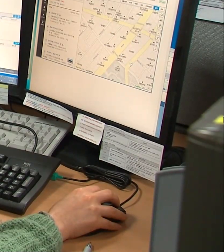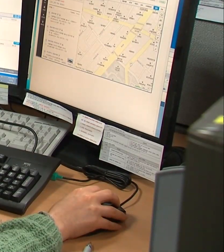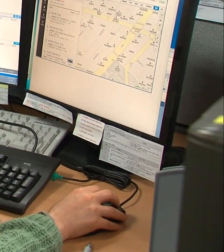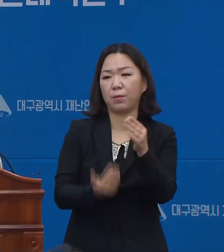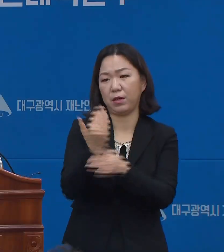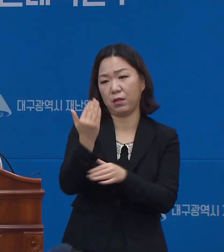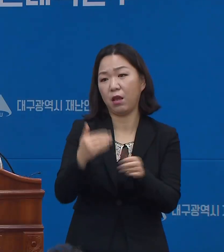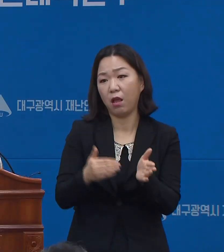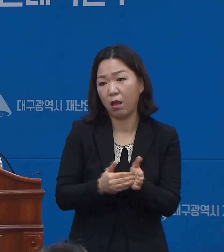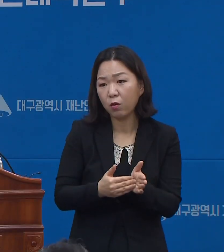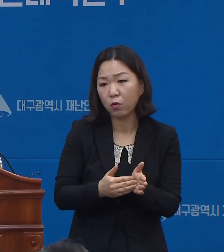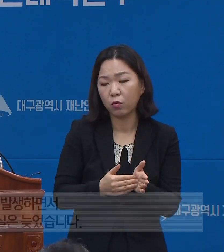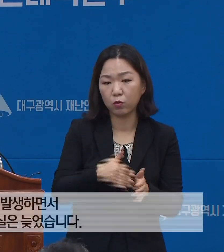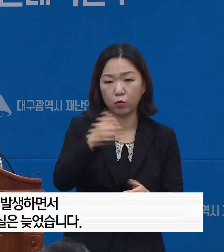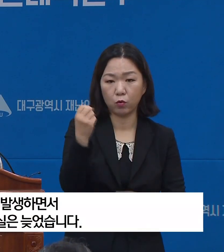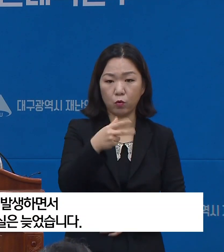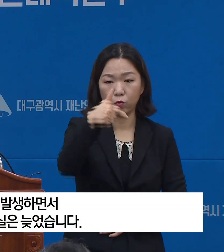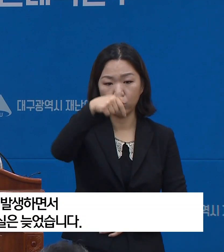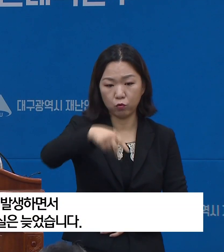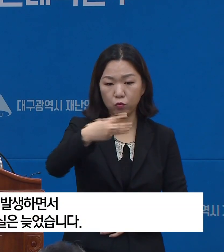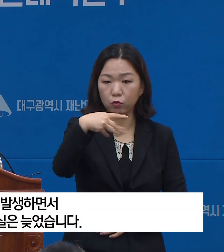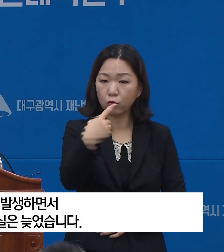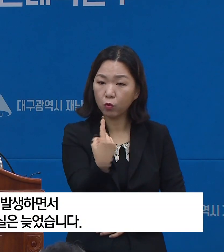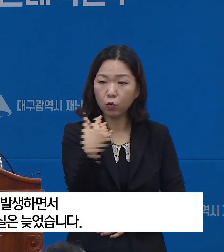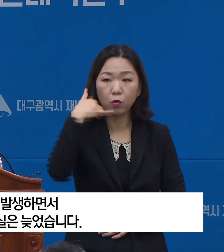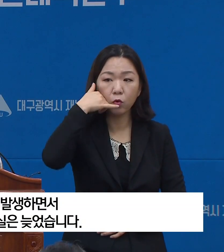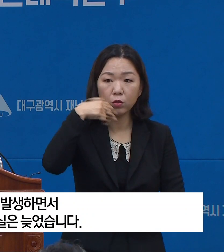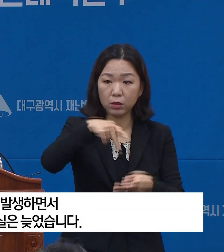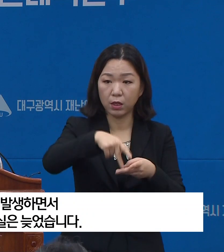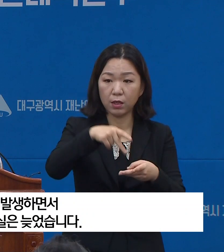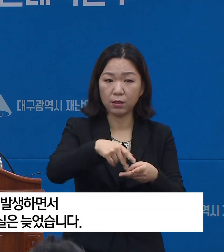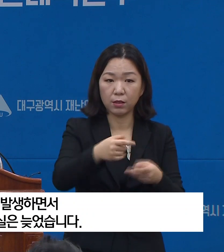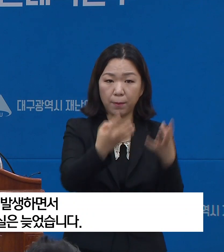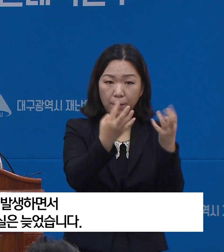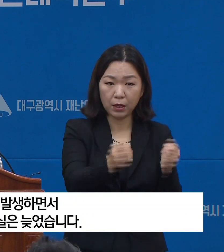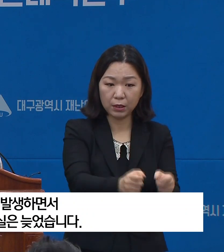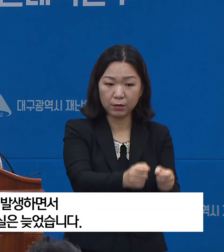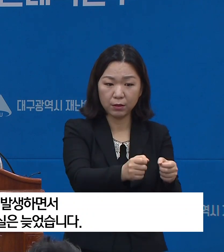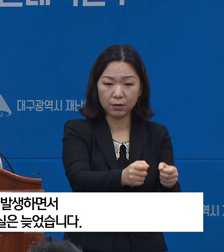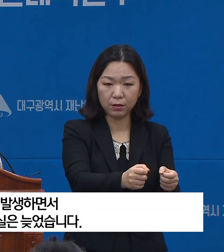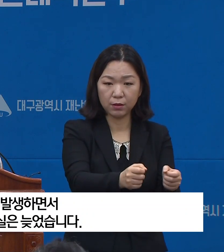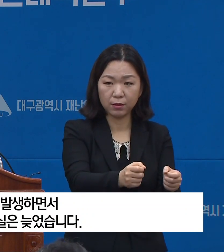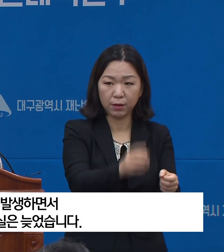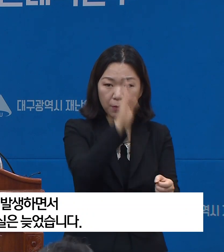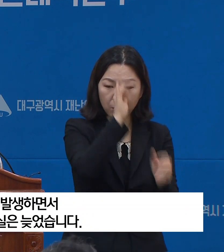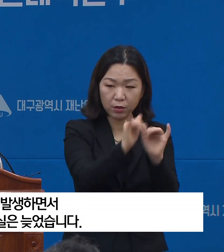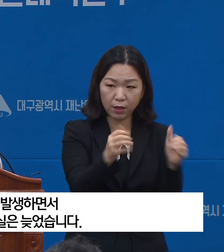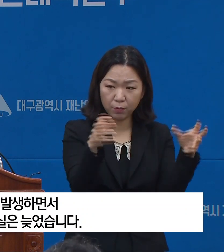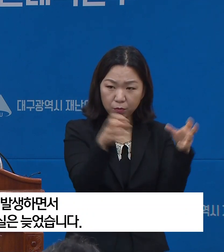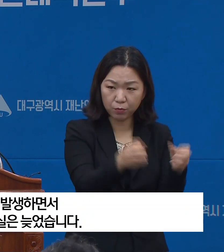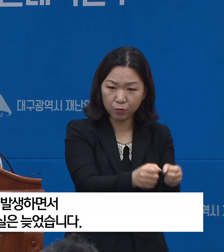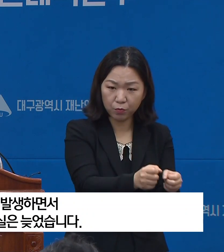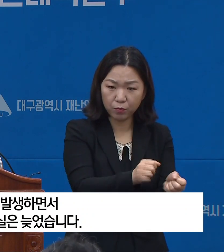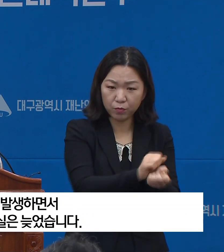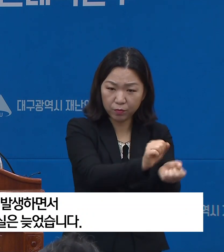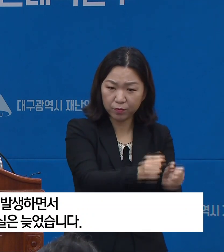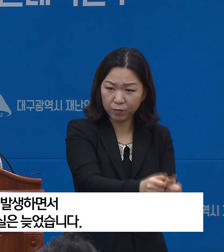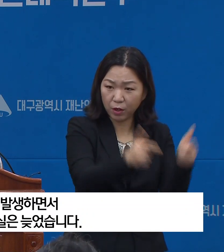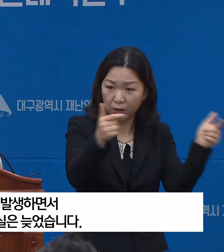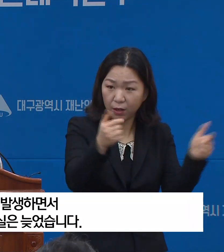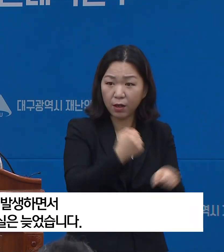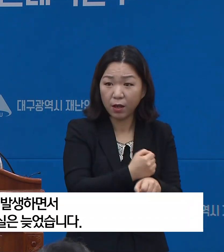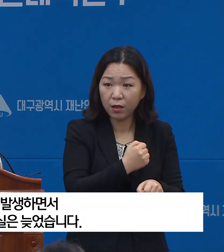나섰습니다. 구로에서 콜센터에 대규모 확진자가 발생이 되면서 콜센터가